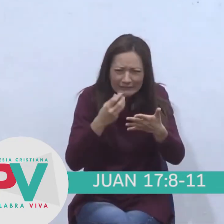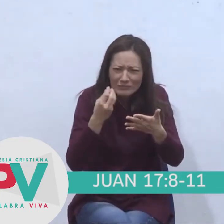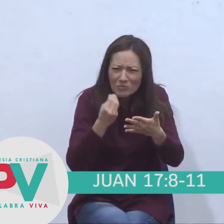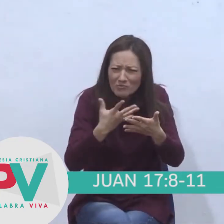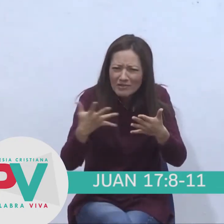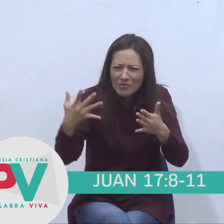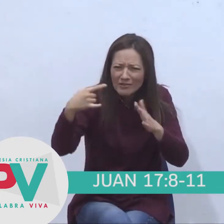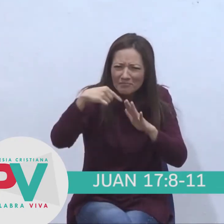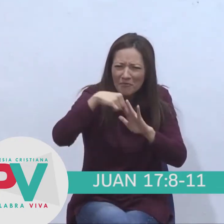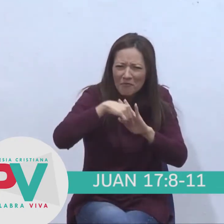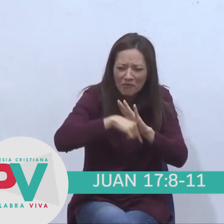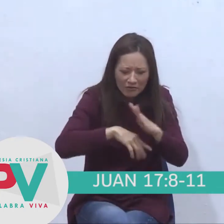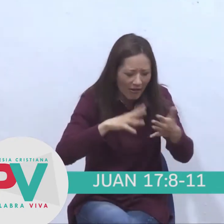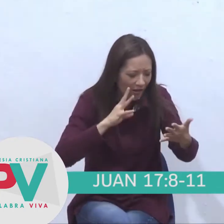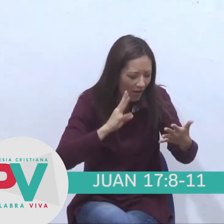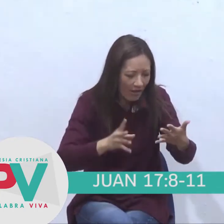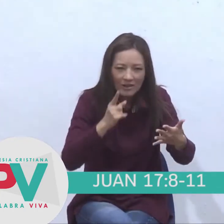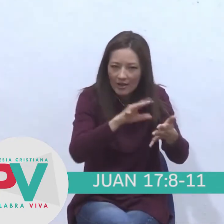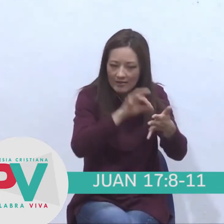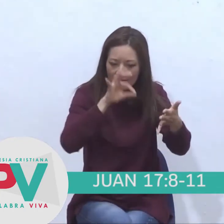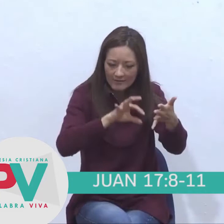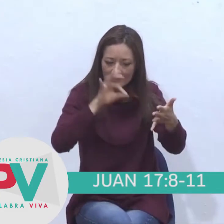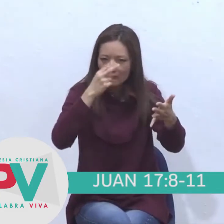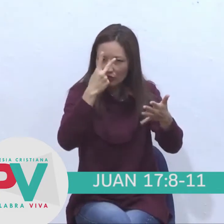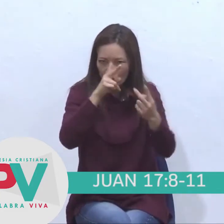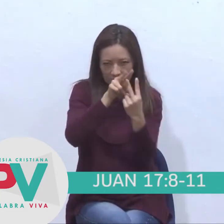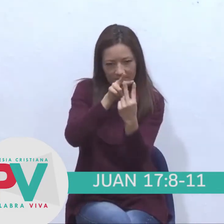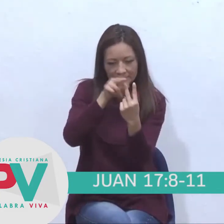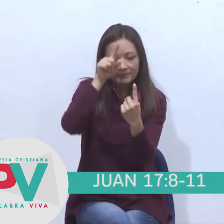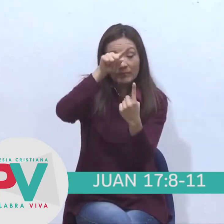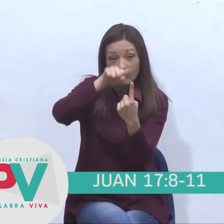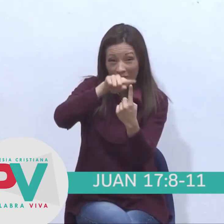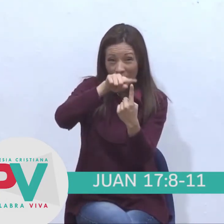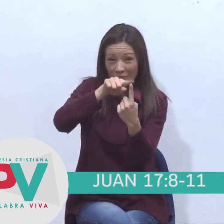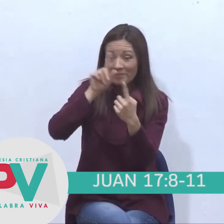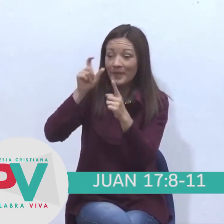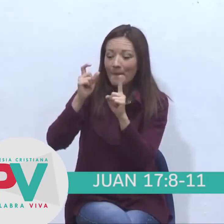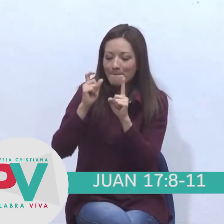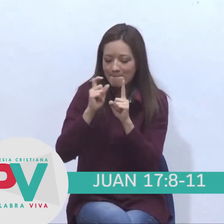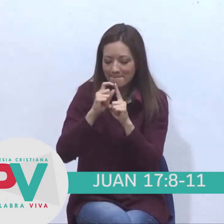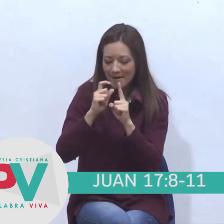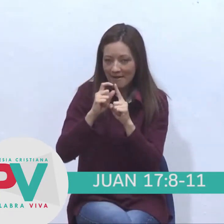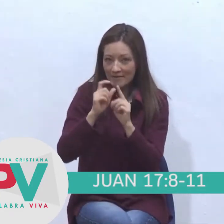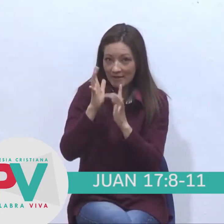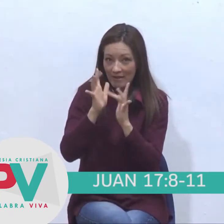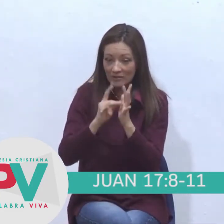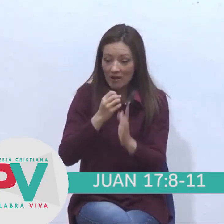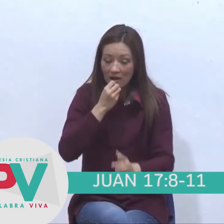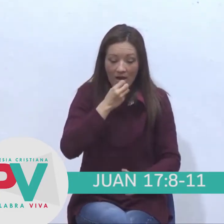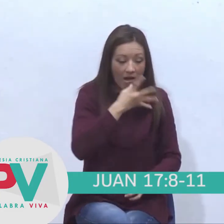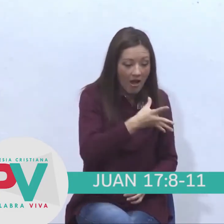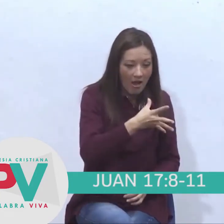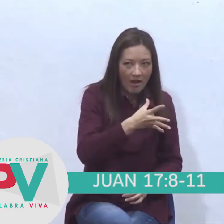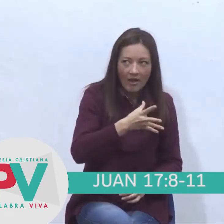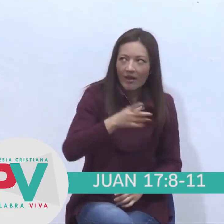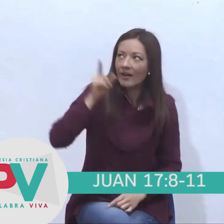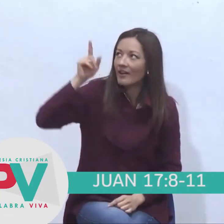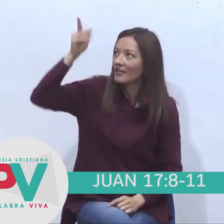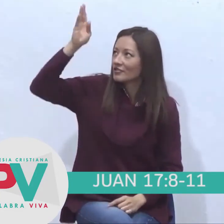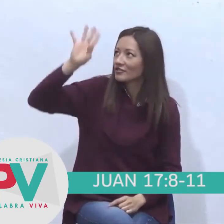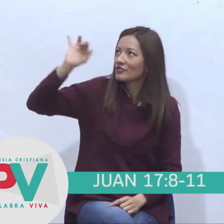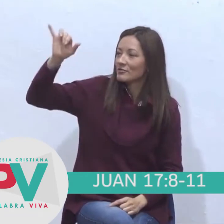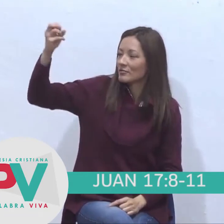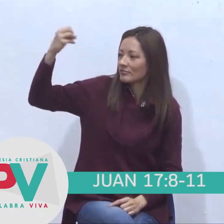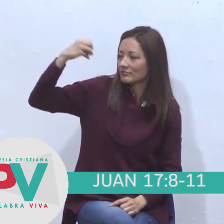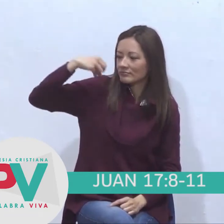solamente le quiero destacar dos. Uno, dice que las palabras que salieron de la boca de Jesús, estos, sus